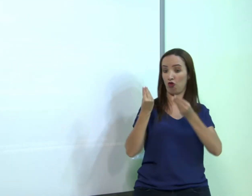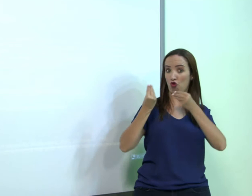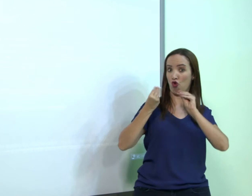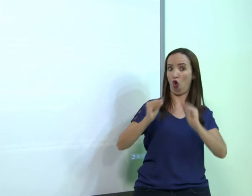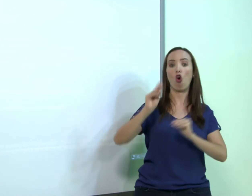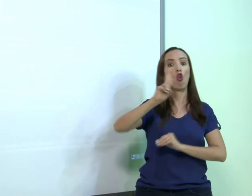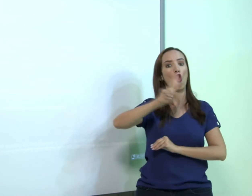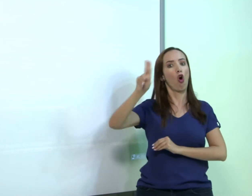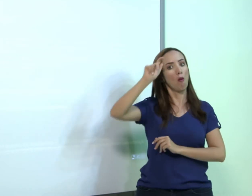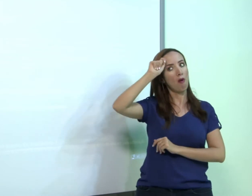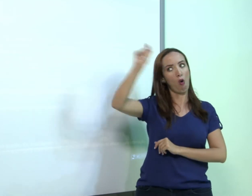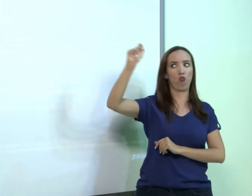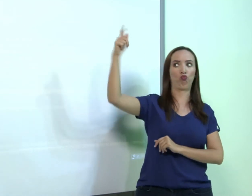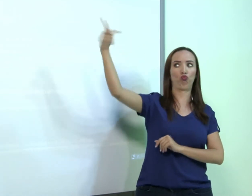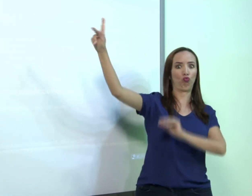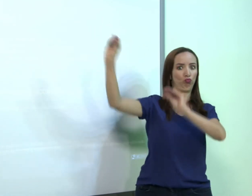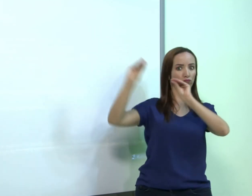Coloque o nome do autor.